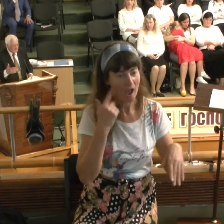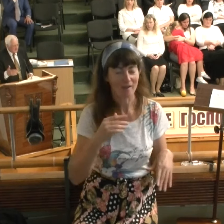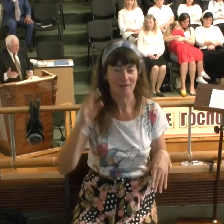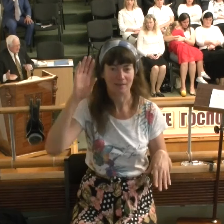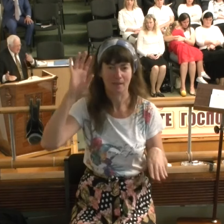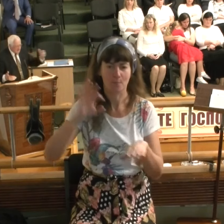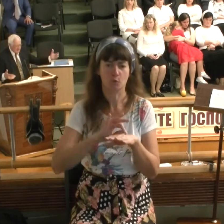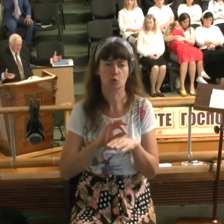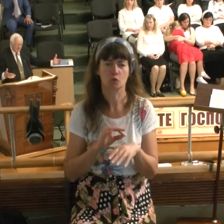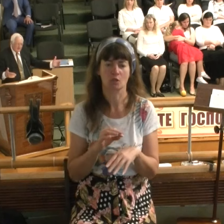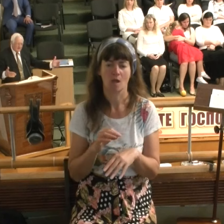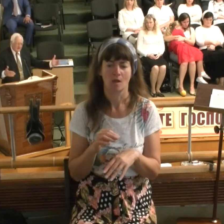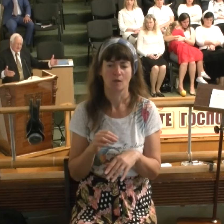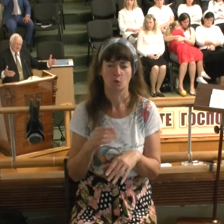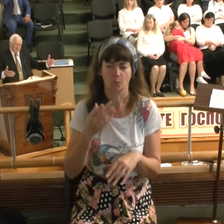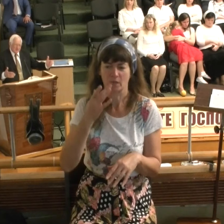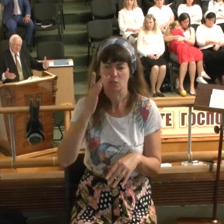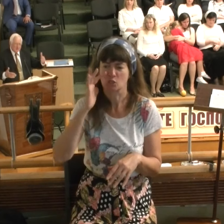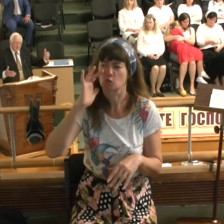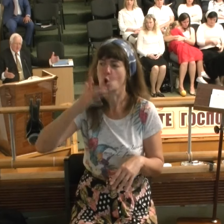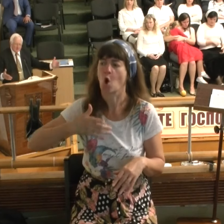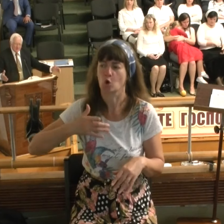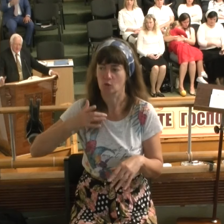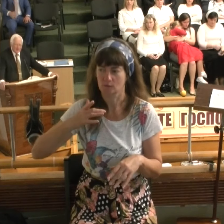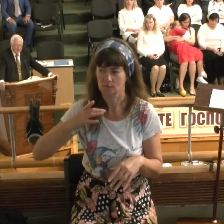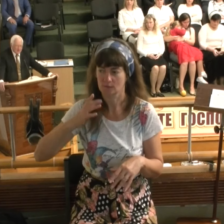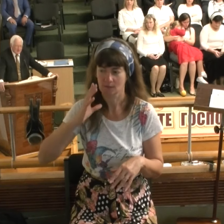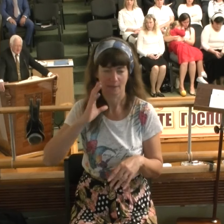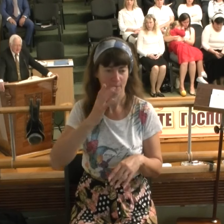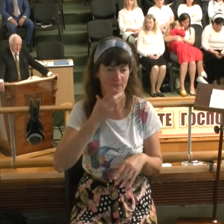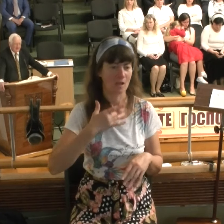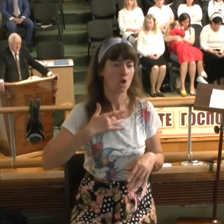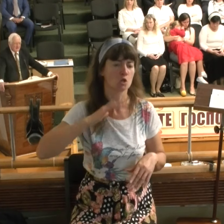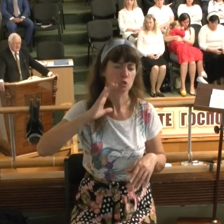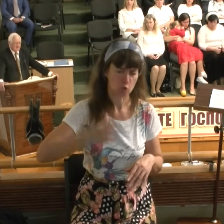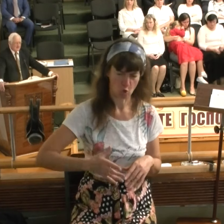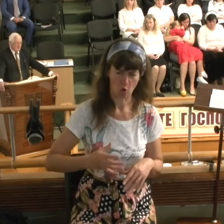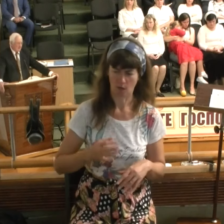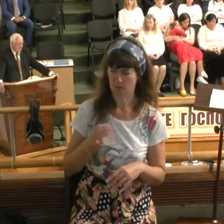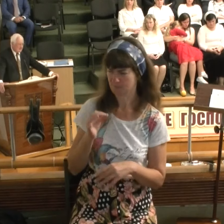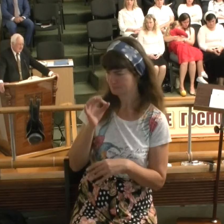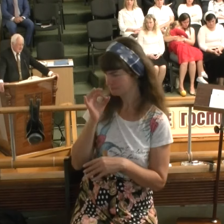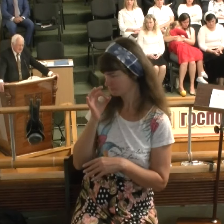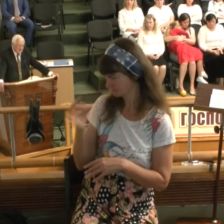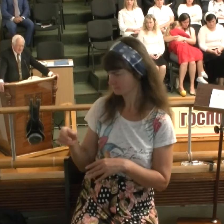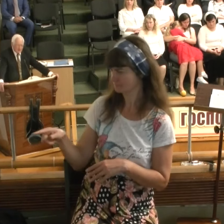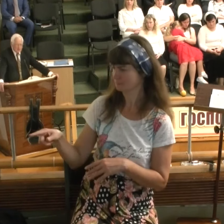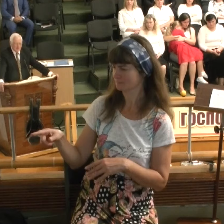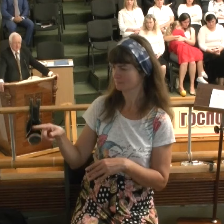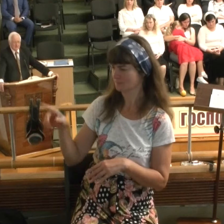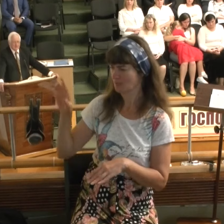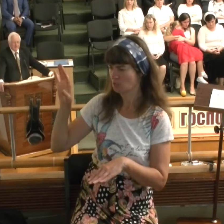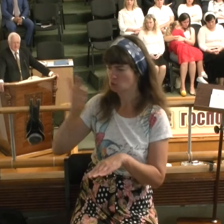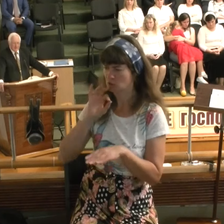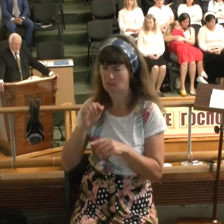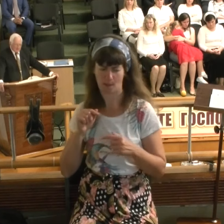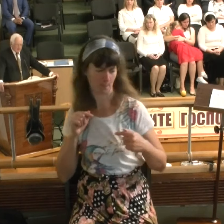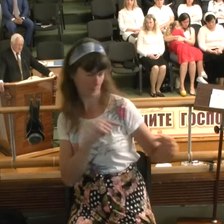и где-то пресвитера церкви служат до какого-то предела. Где-то регента